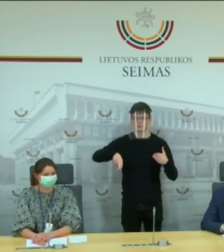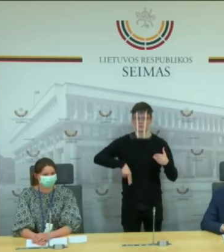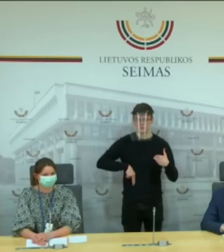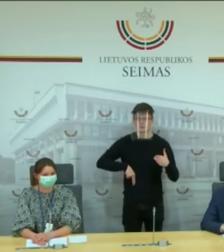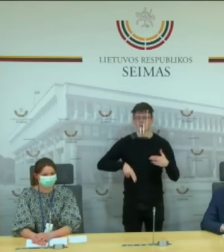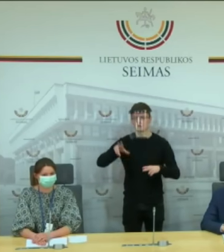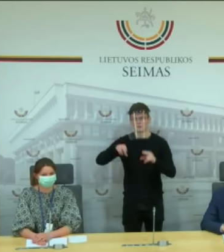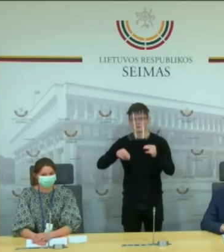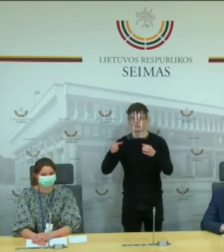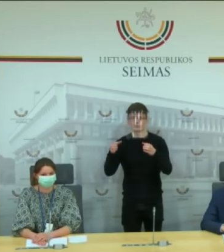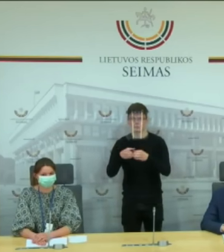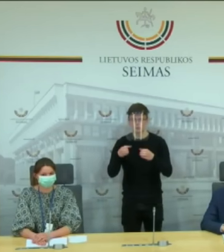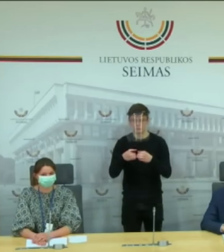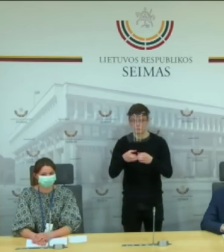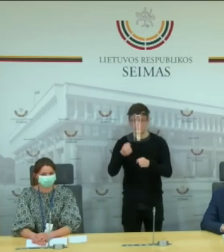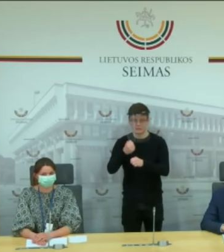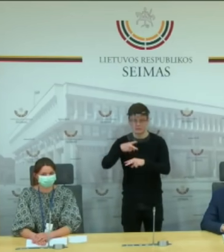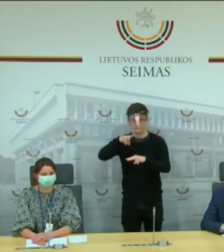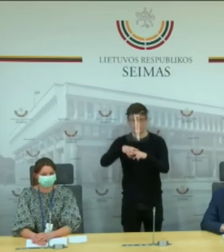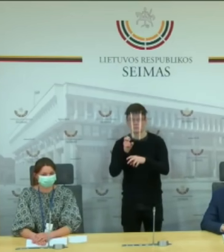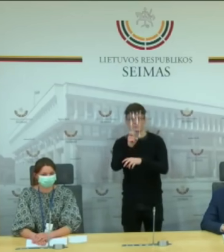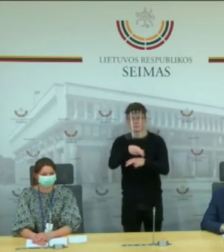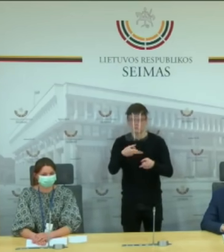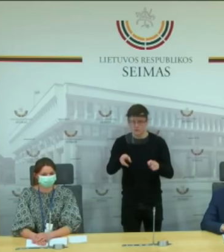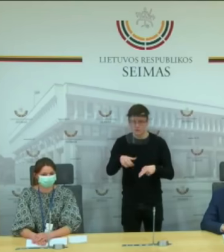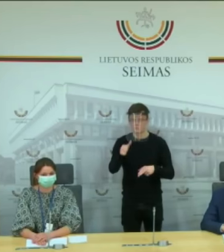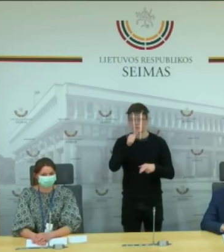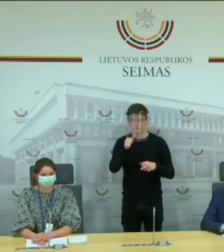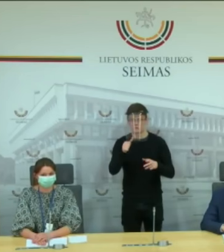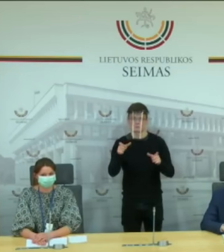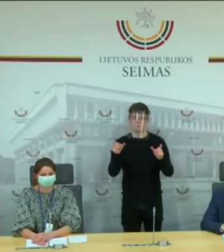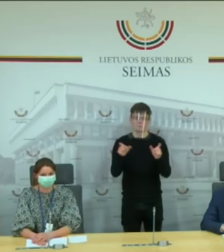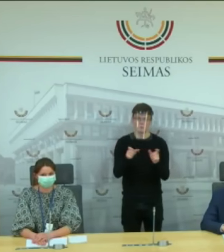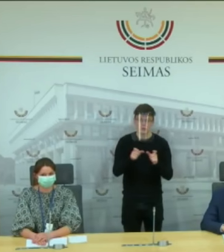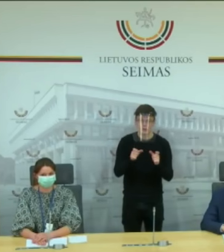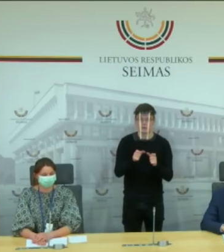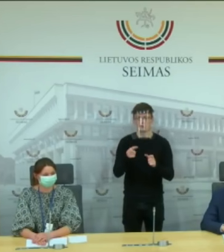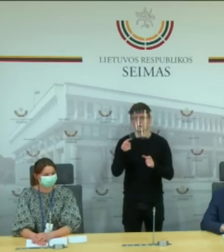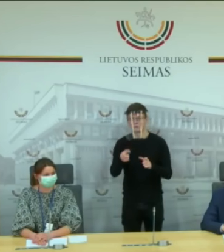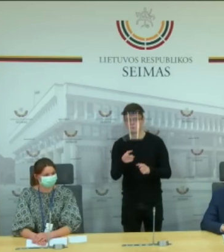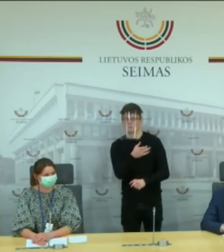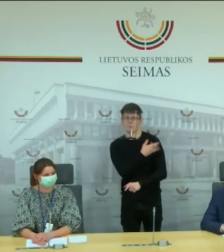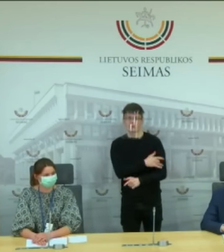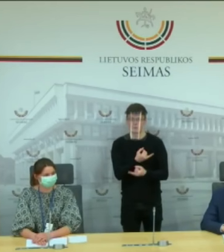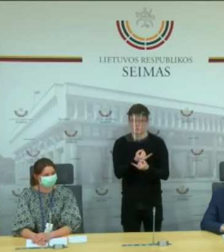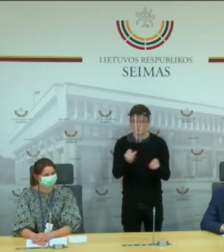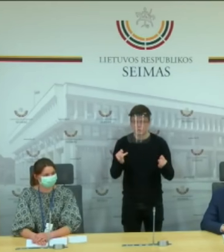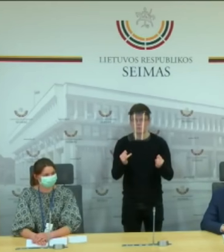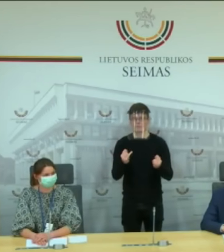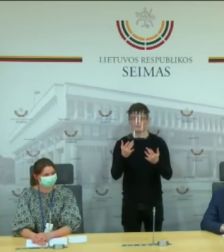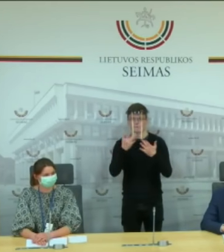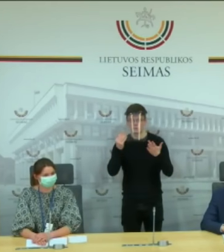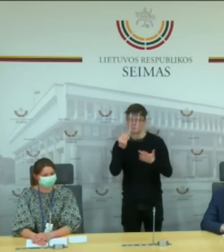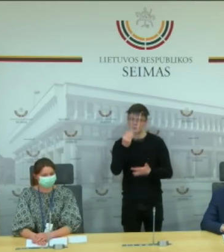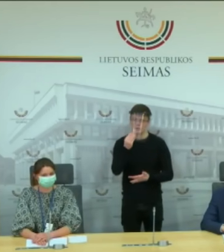grupės asmenims nedirbti darbovietėje, tai yra prekybos paslaugų vietoje, viešojo maitinimo ar kitose įmonėse. Ar tai reiškia, kad